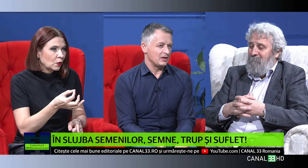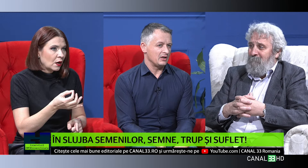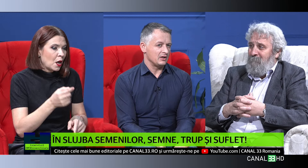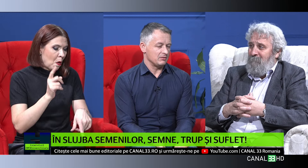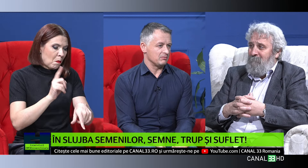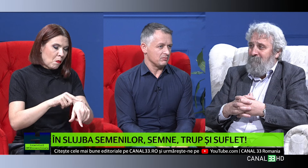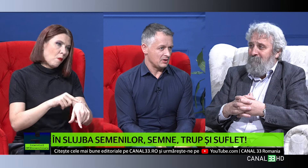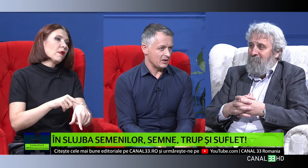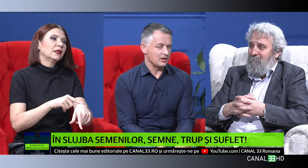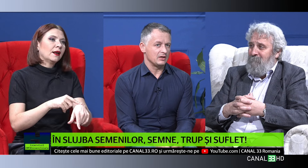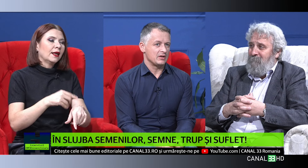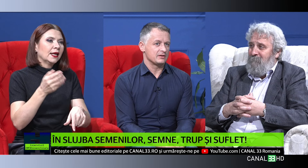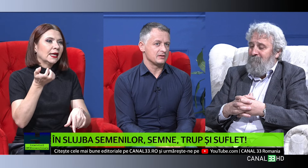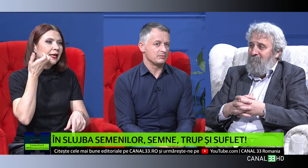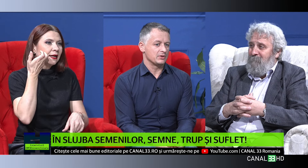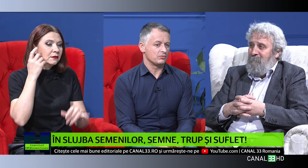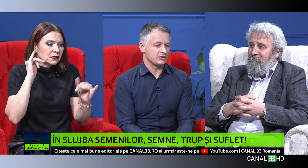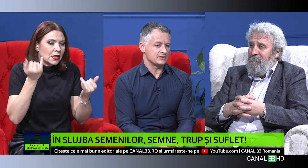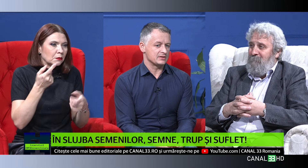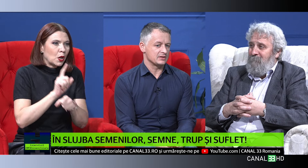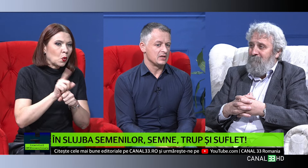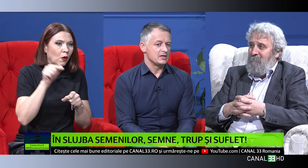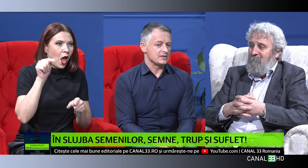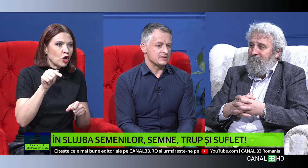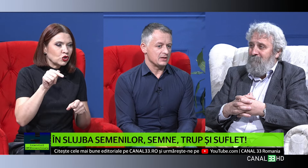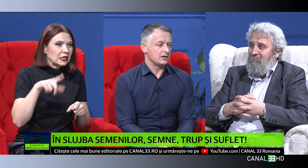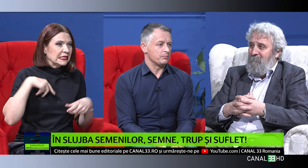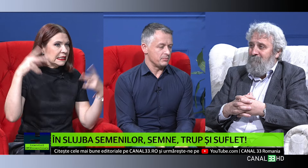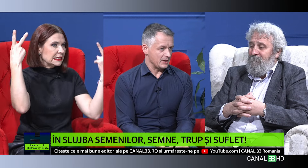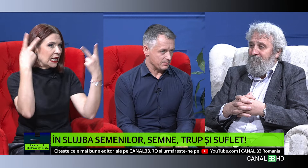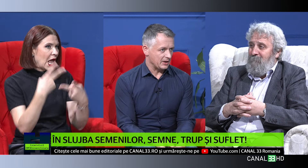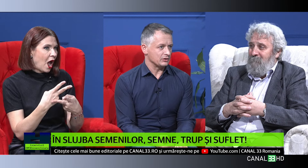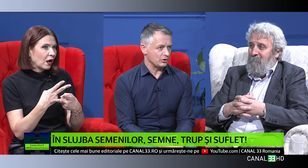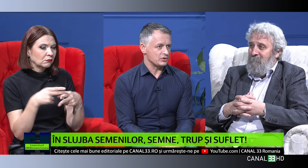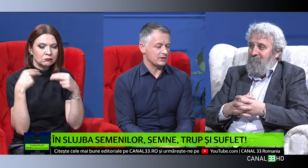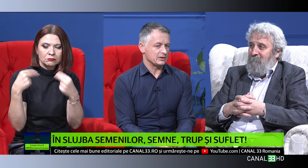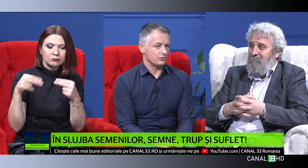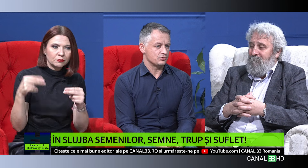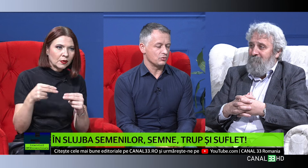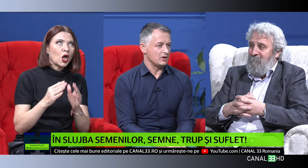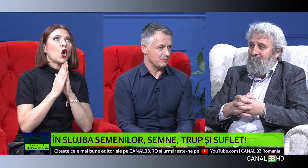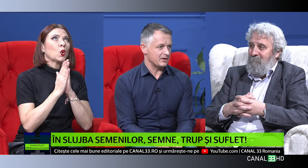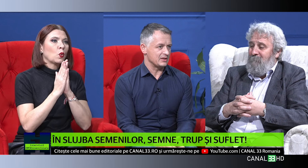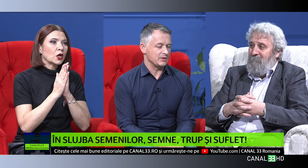momentele în care, iată, se întâmplă lucrul acesta să înțeleagă explicată rugăciunea Tatăl nostru în limba